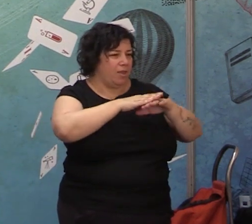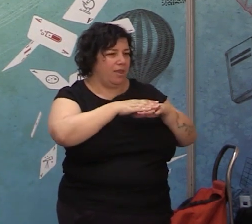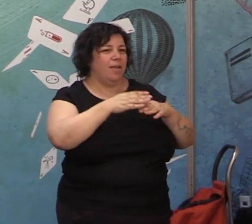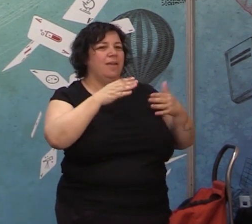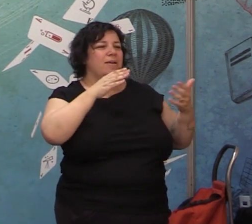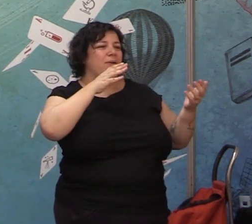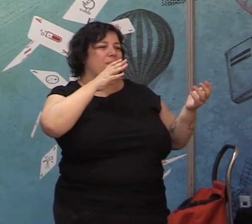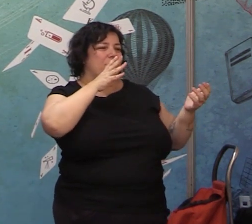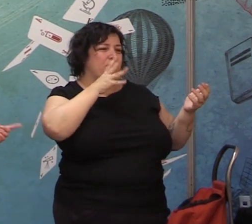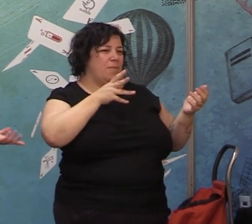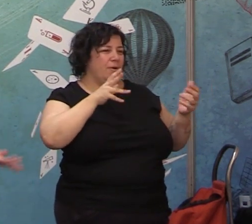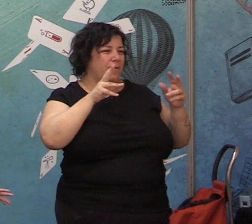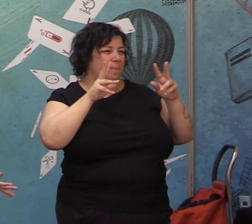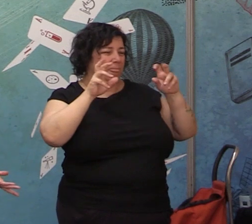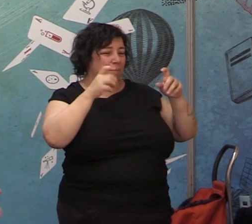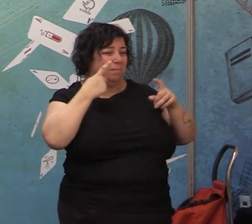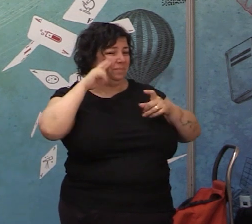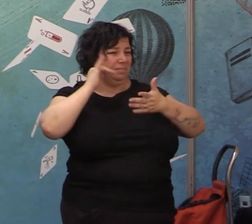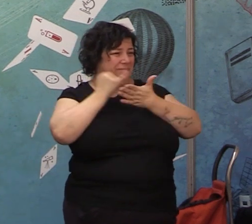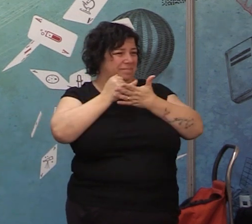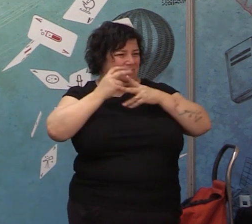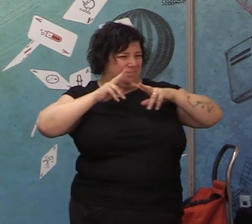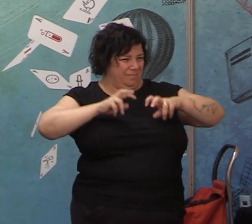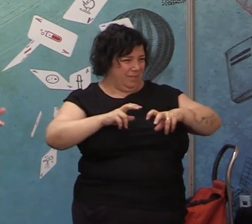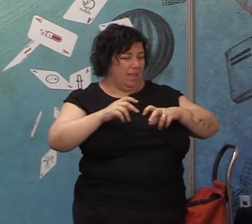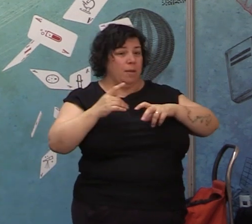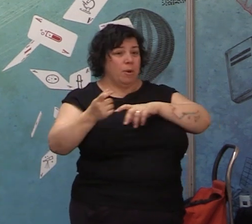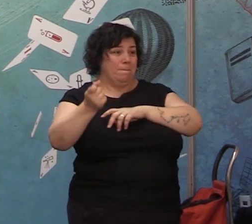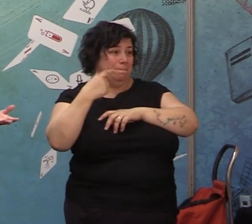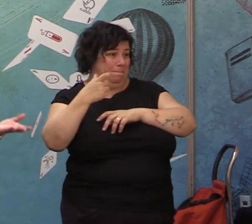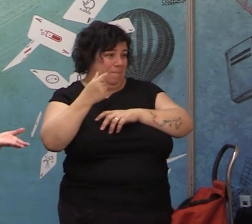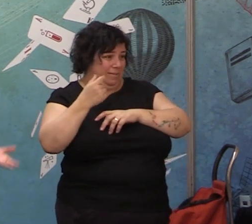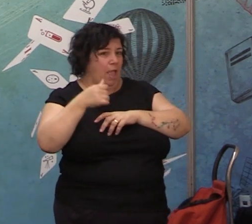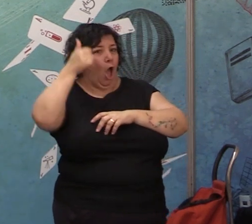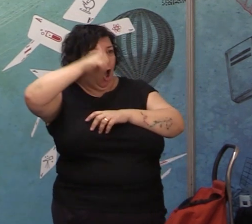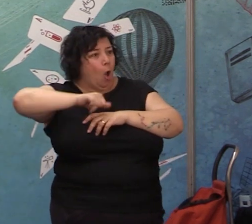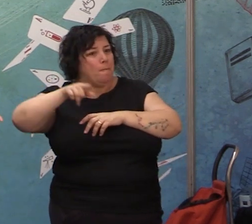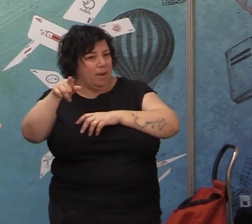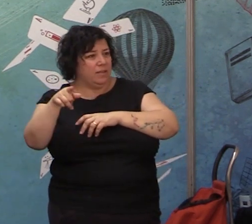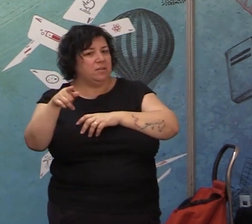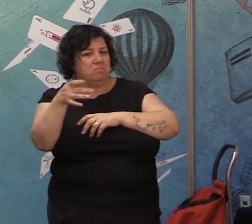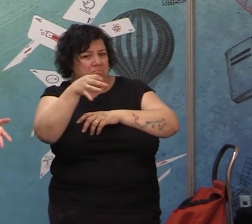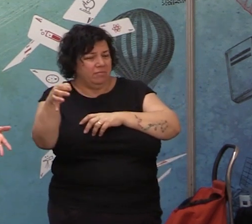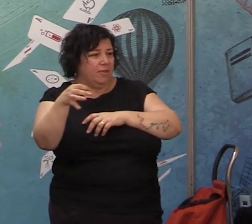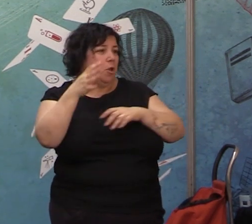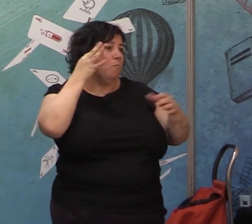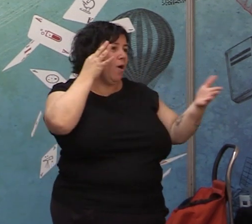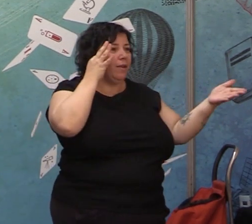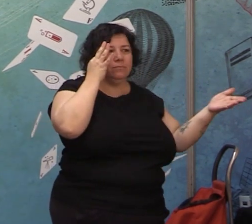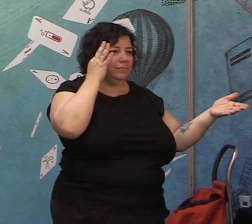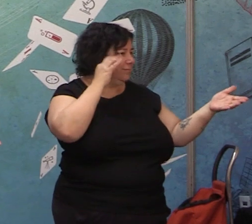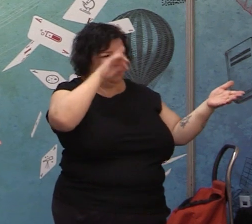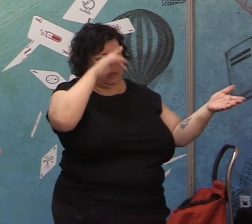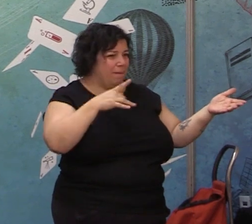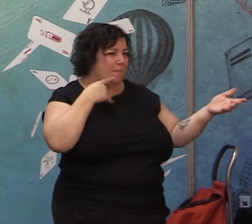Primero, por el tema de los ensayos clínicos. Le estamos dando unas pastillas que sabemos que a los hombres les caen bien, pero a las mujeres pues tampoco